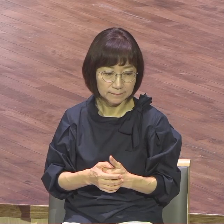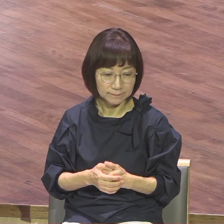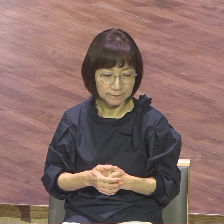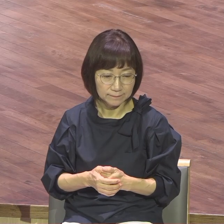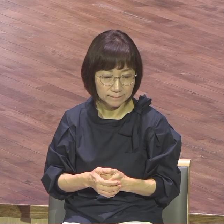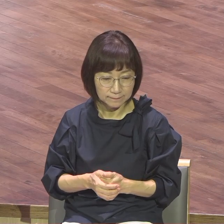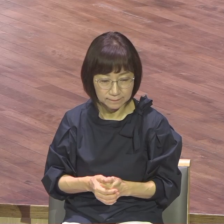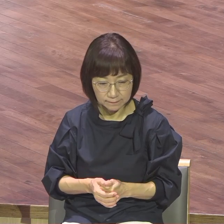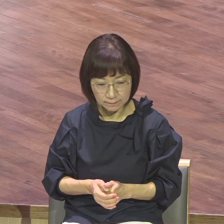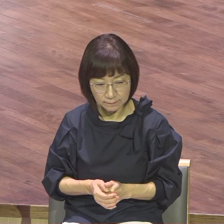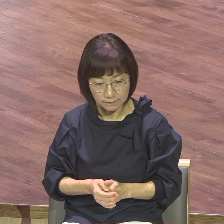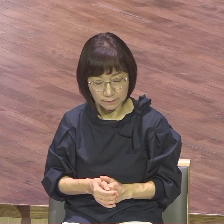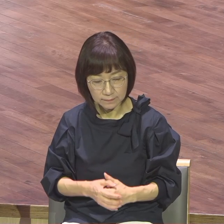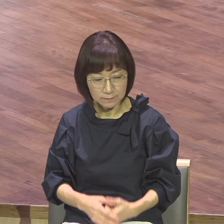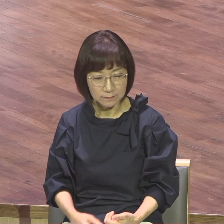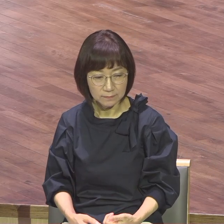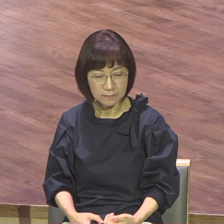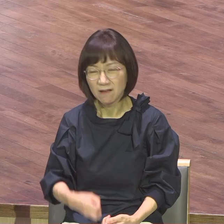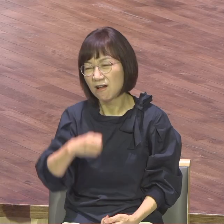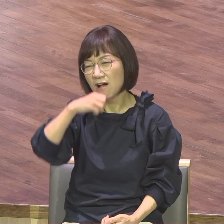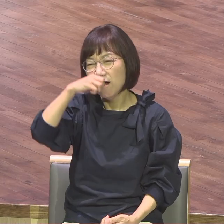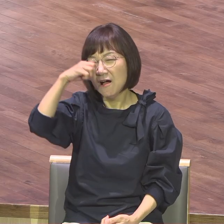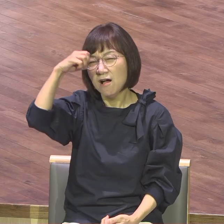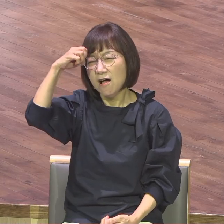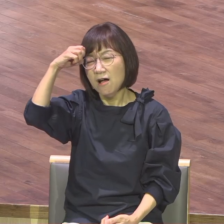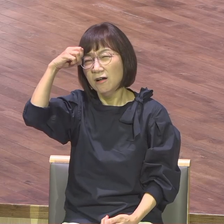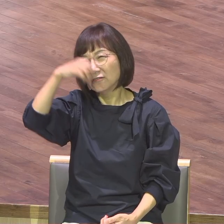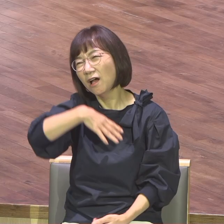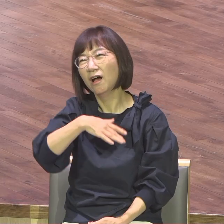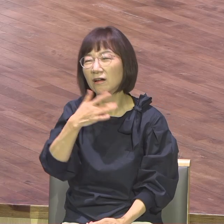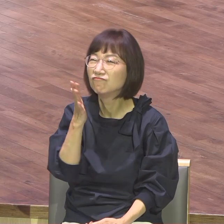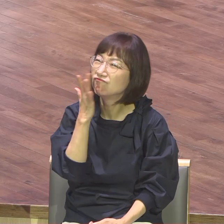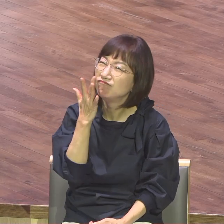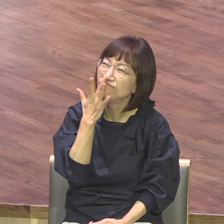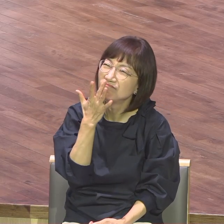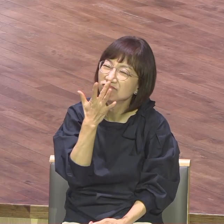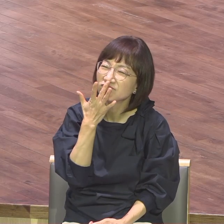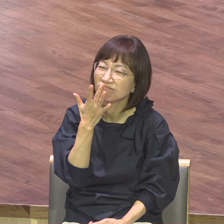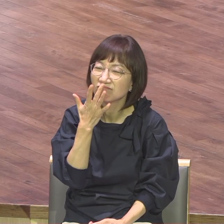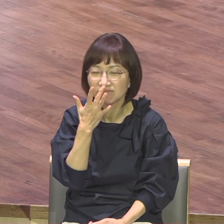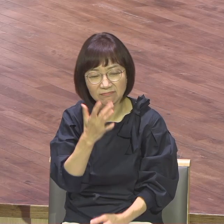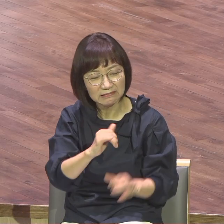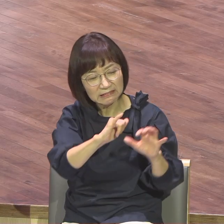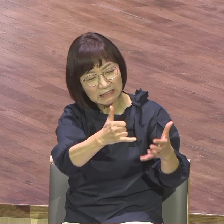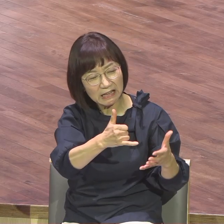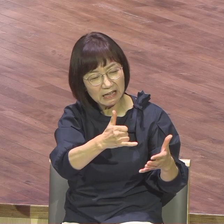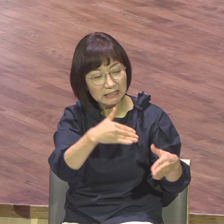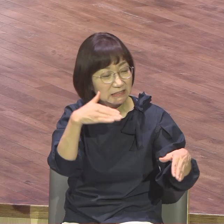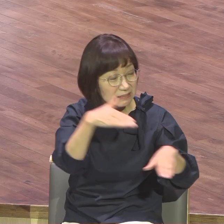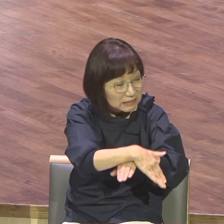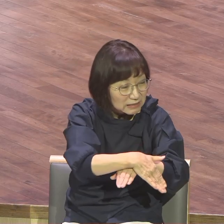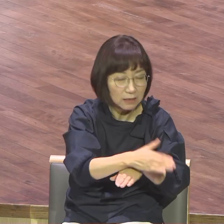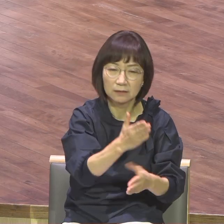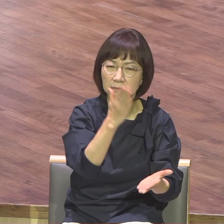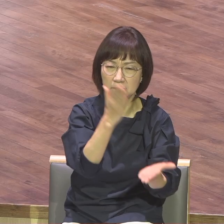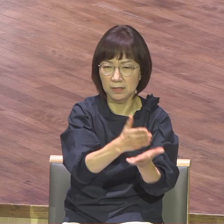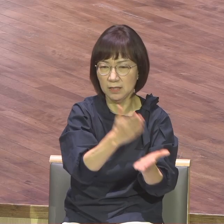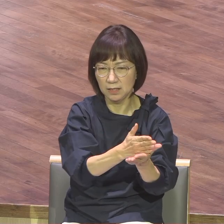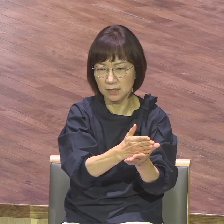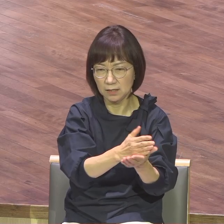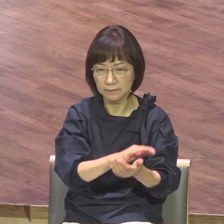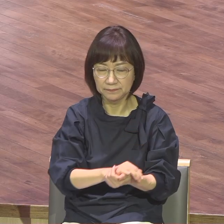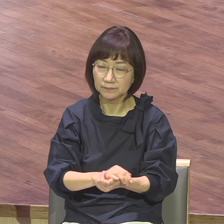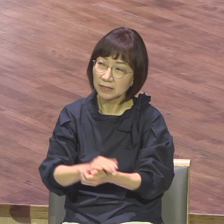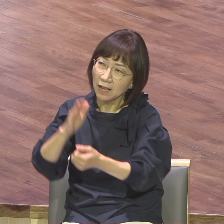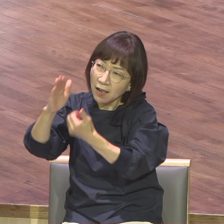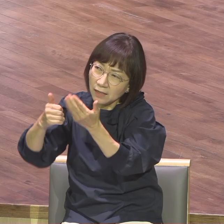의미 없는 영적인 삶을 언제까지 안 살고 그렇게 육신적인 삶을 살겠어요? 하나님, 오늘부터 내